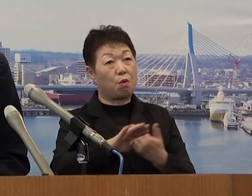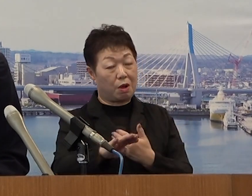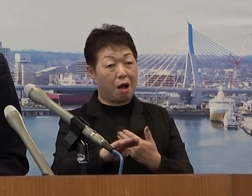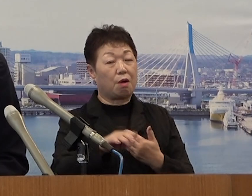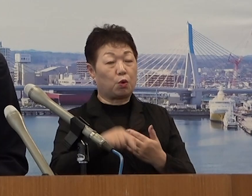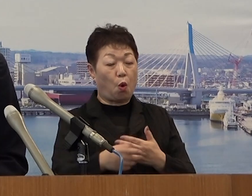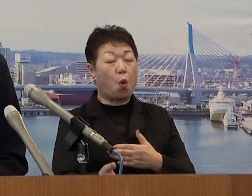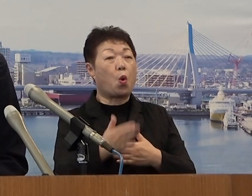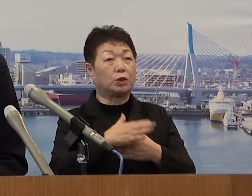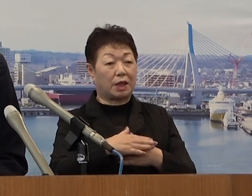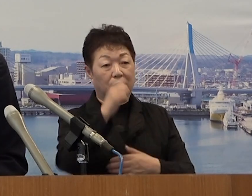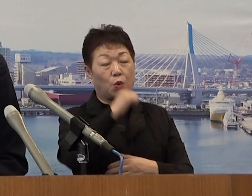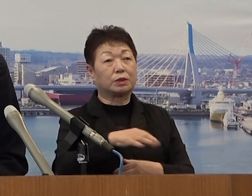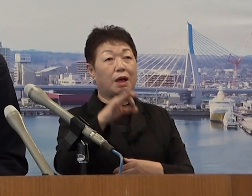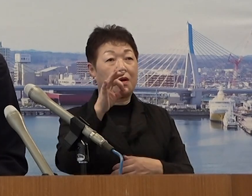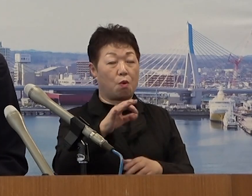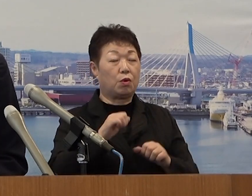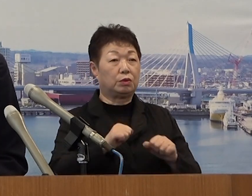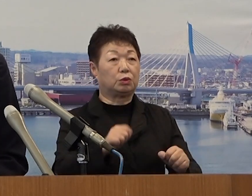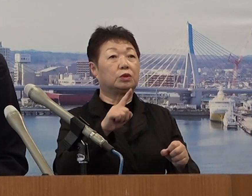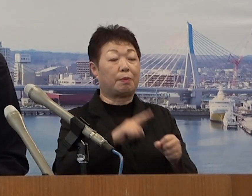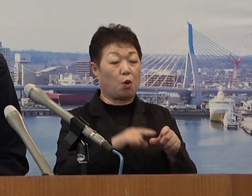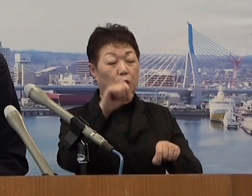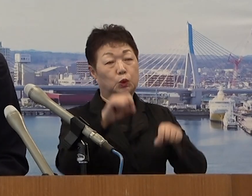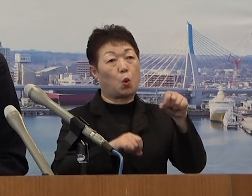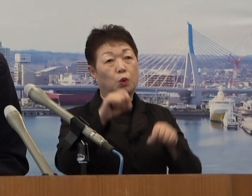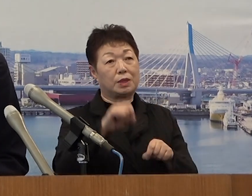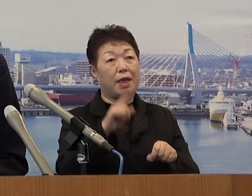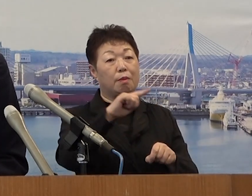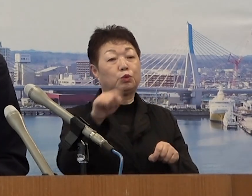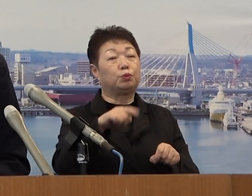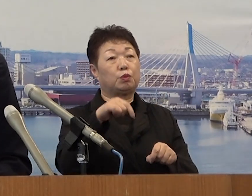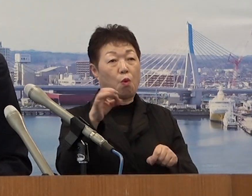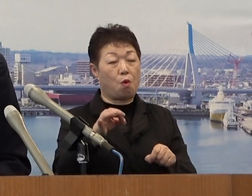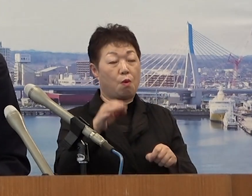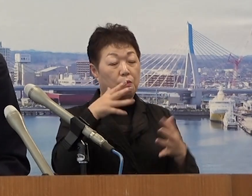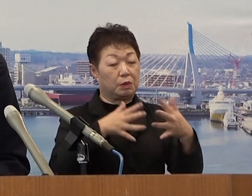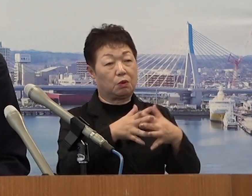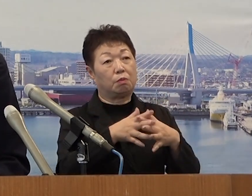本補正を実施するために必要な調整分を見込んだものでございます。